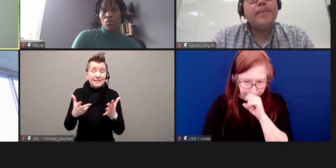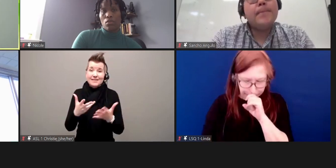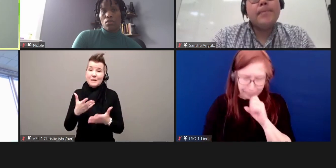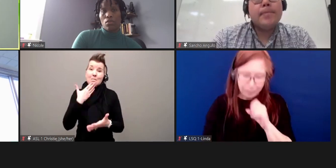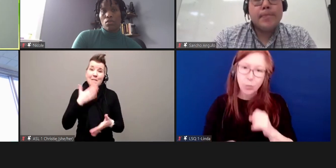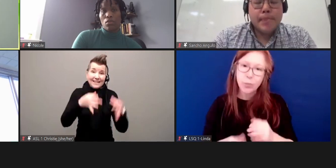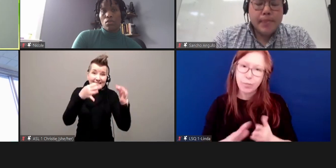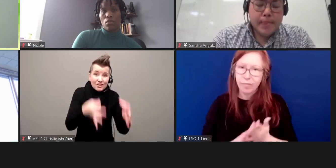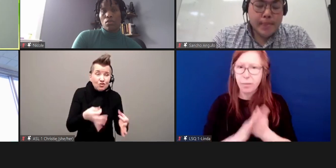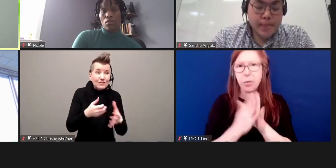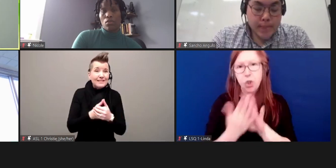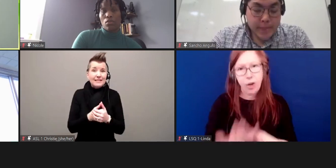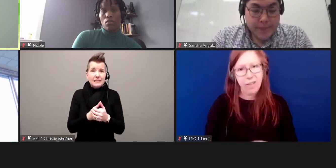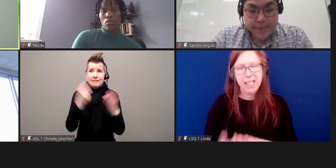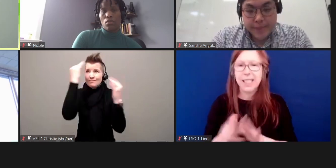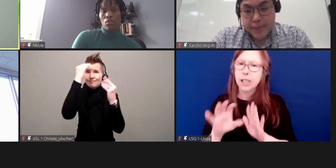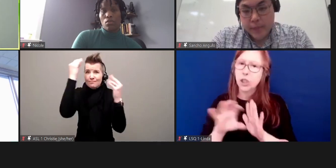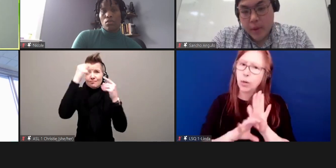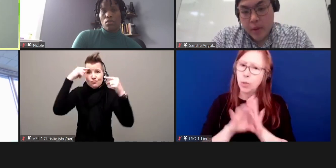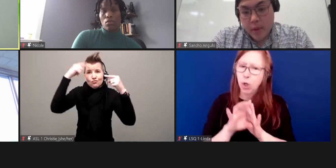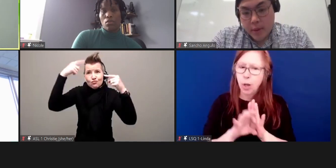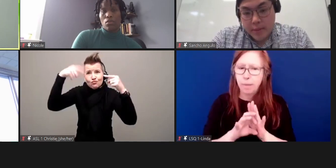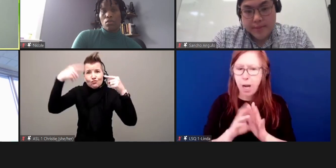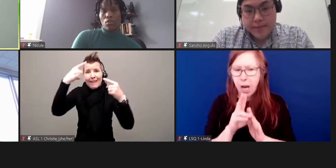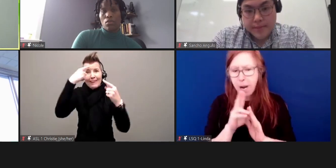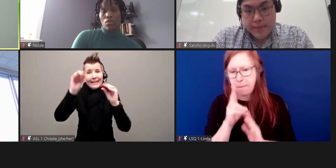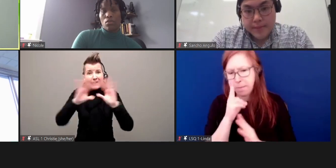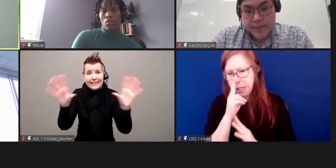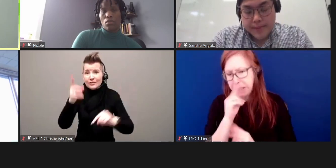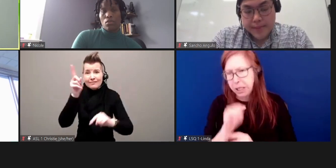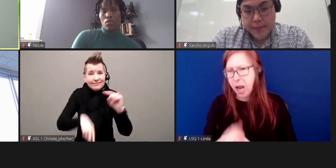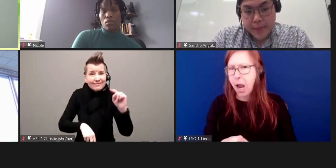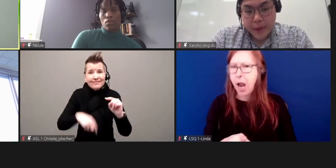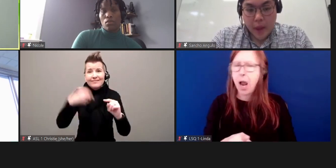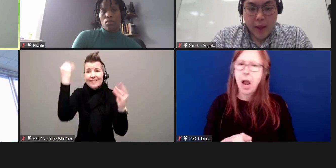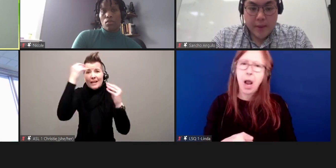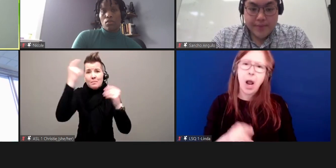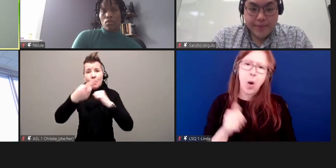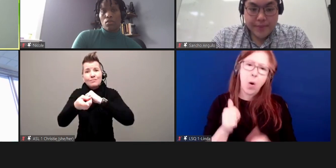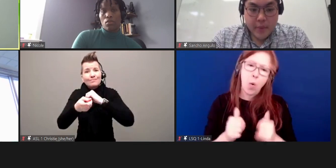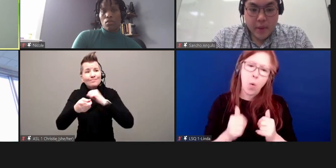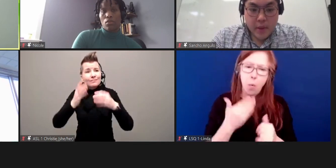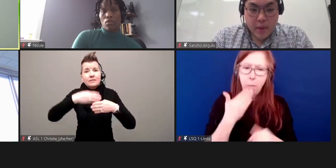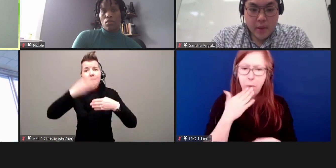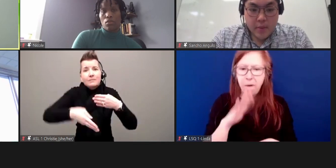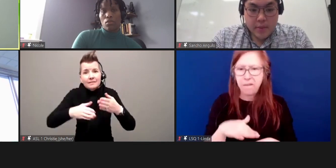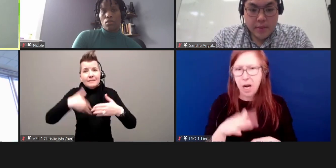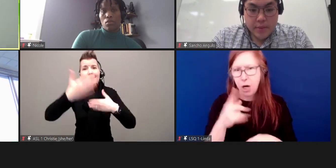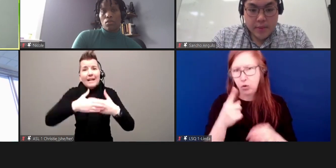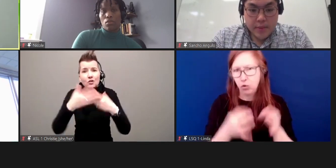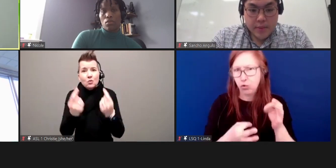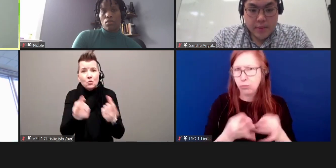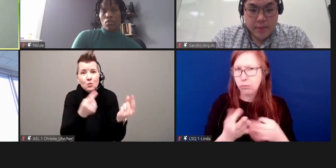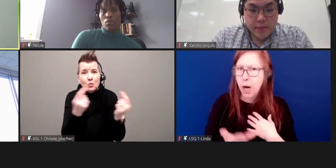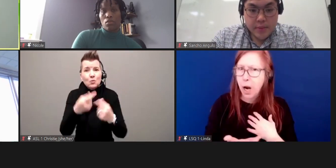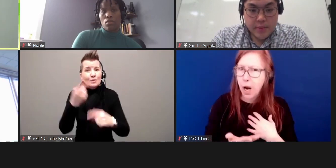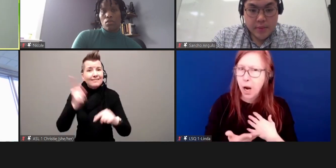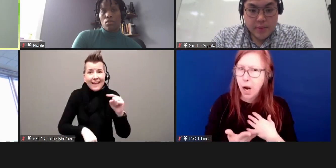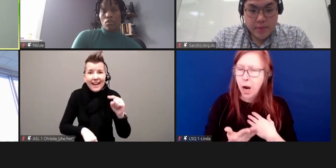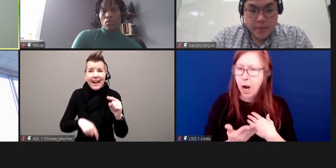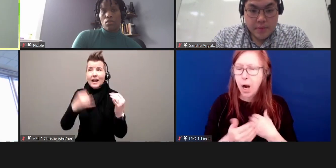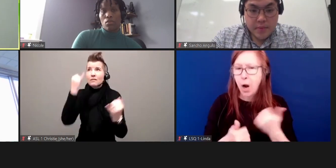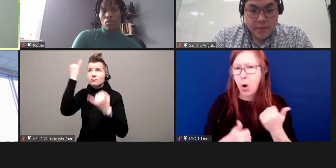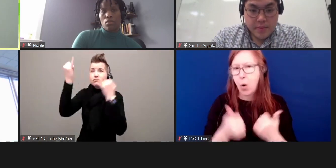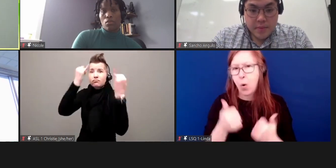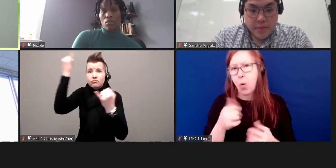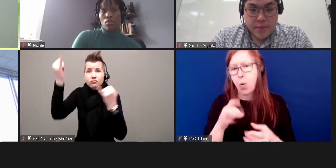peuvent mener à des comportements douteux, un mauvais ou très mauvais jugement, même à la